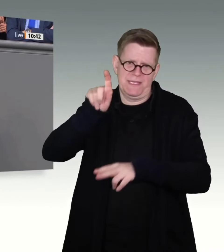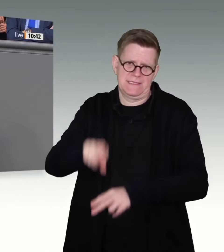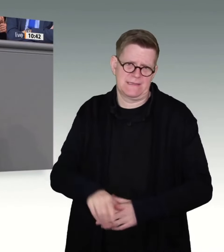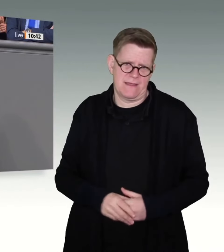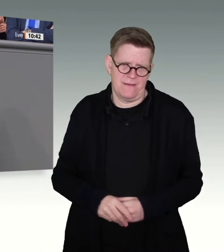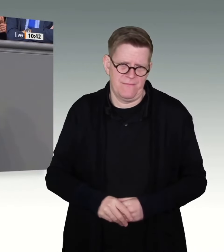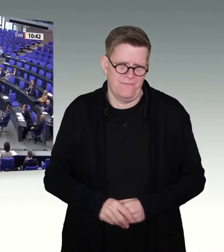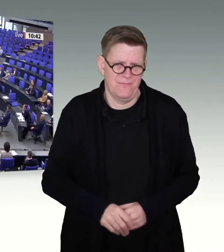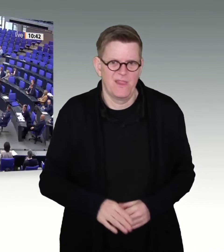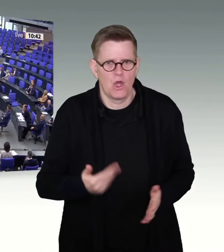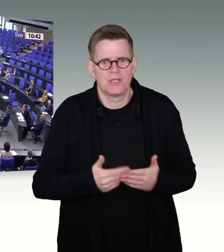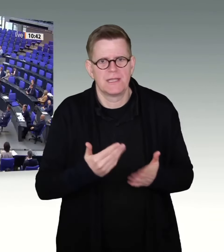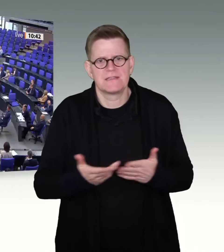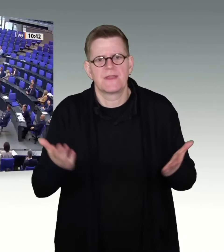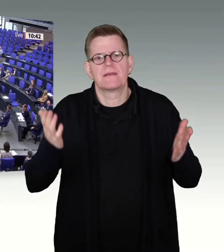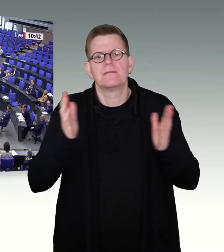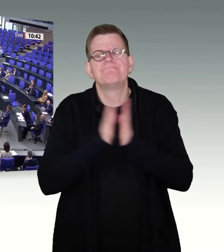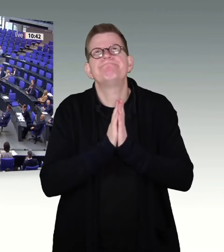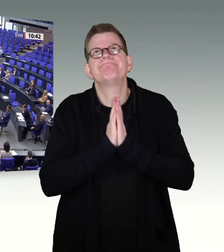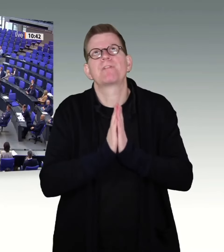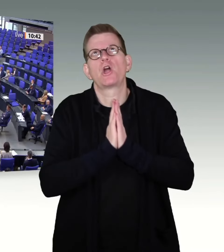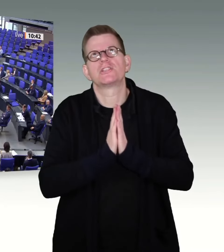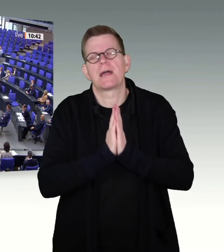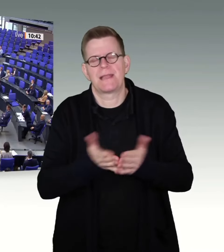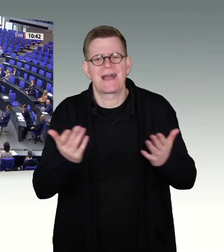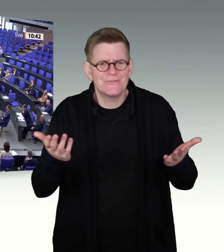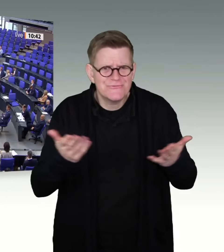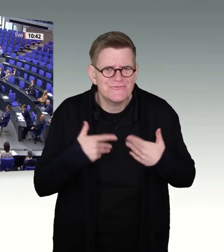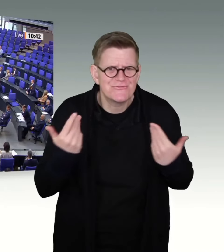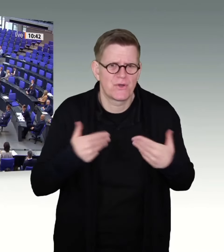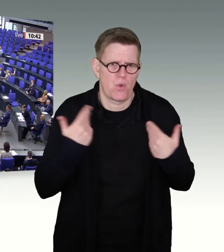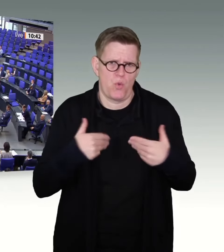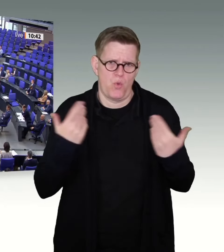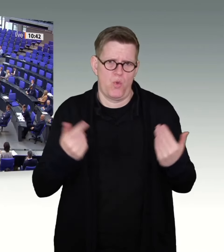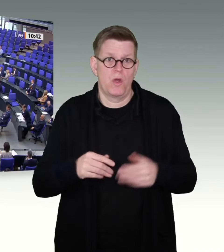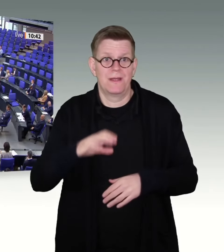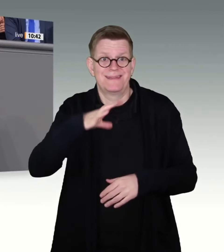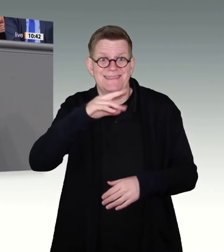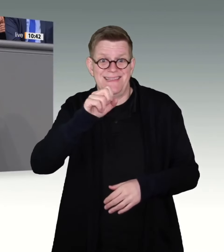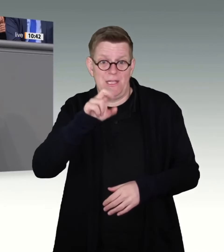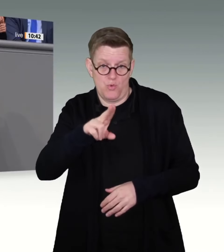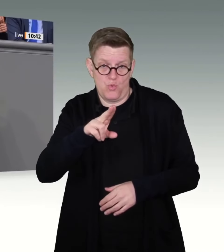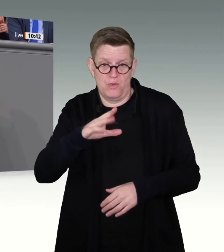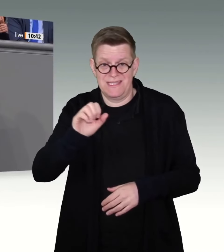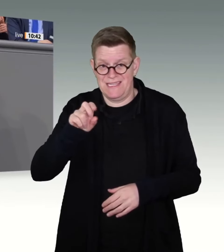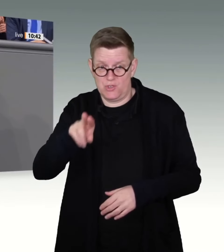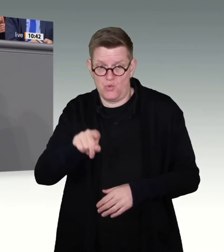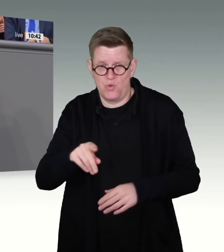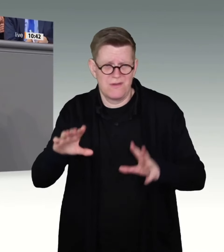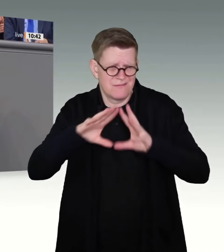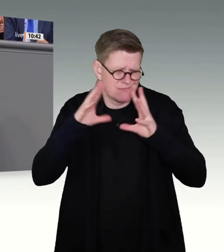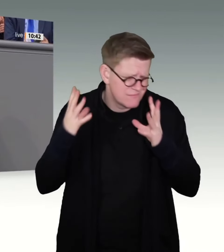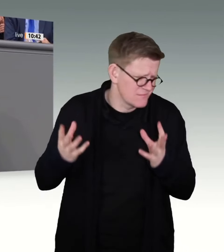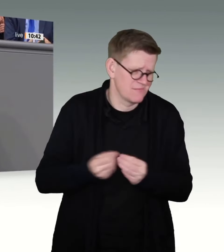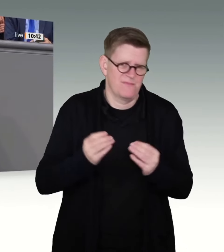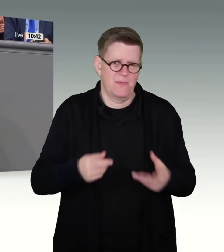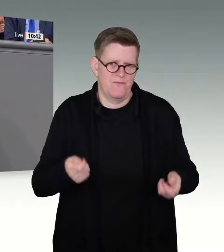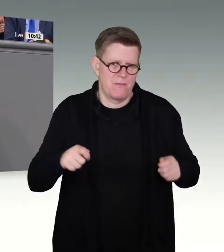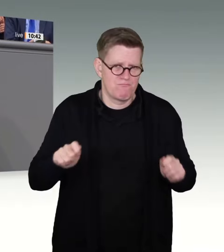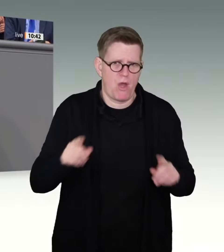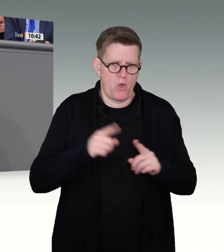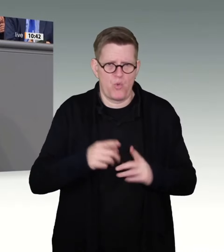bin heilfroh, nachdem die CDU und CSU die gesamte Bau-